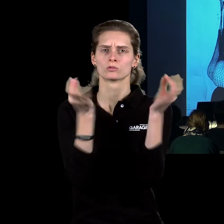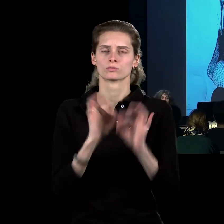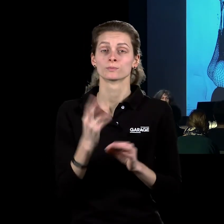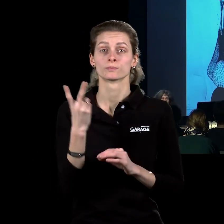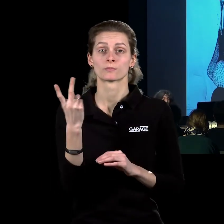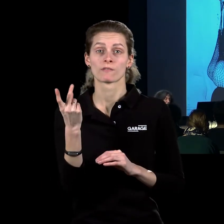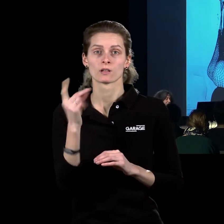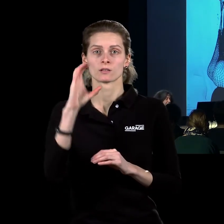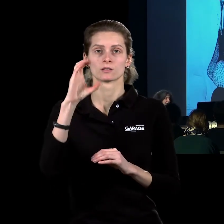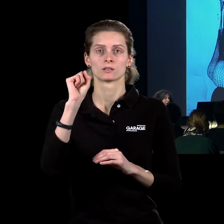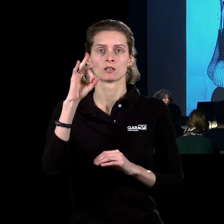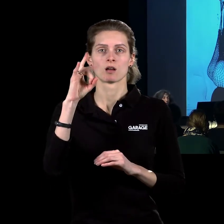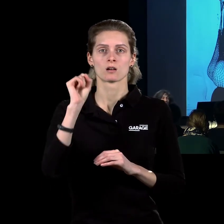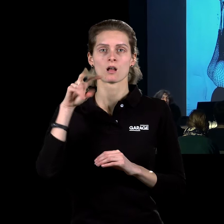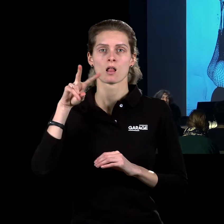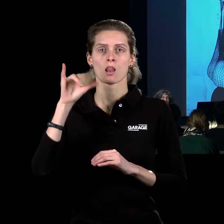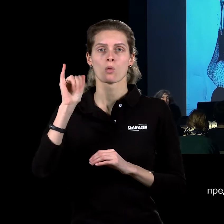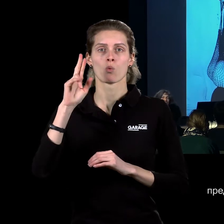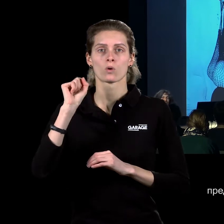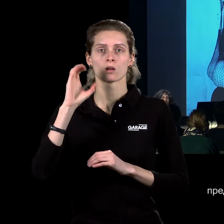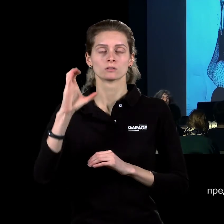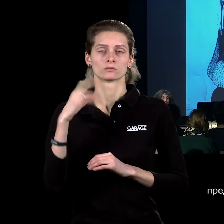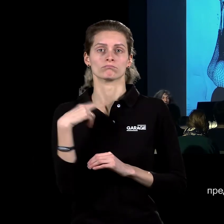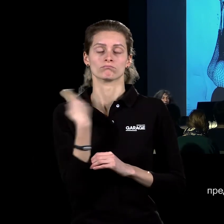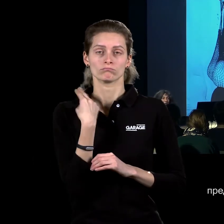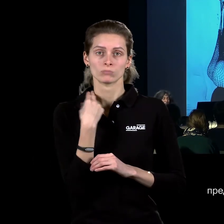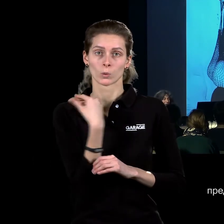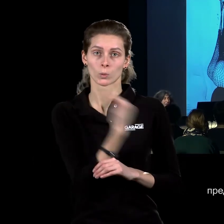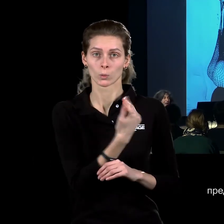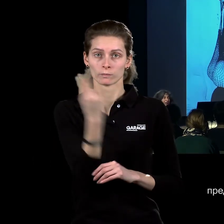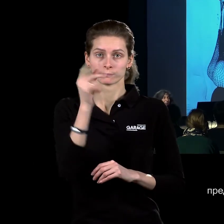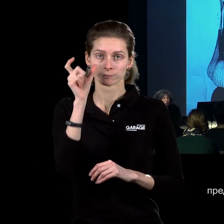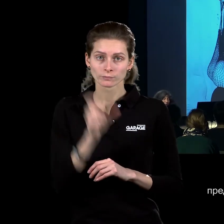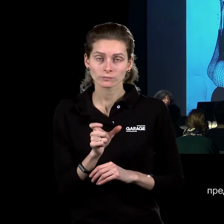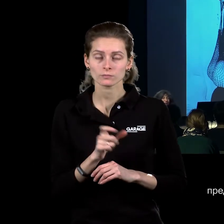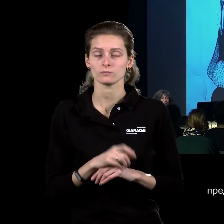Лукас, вторая наша героиня, англичанка, представительница